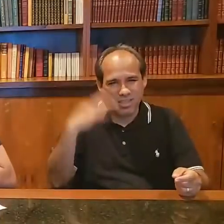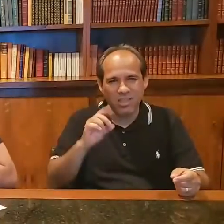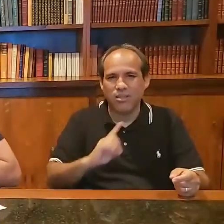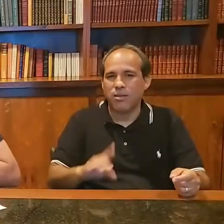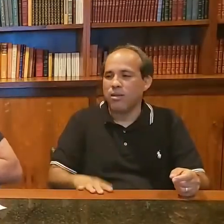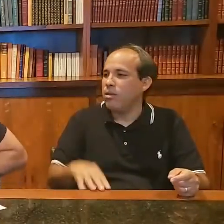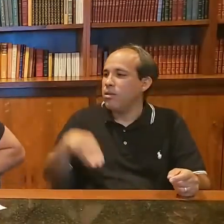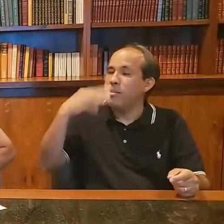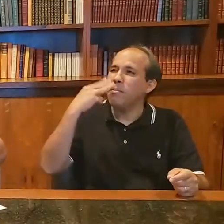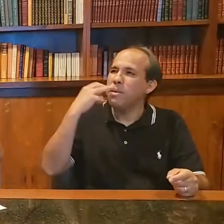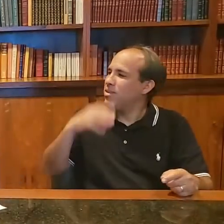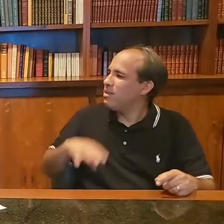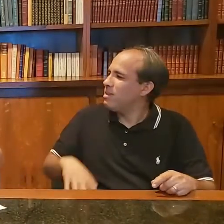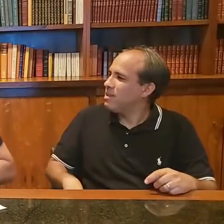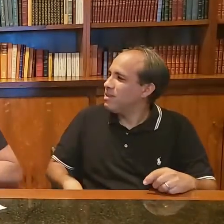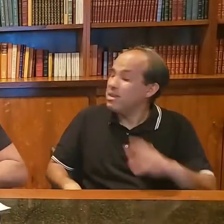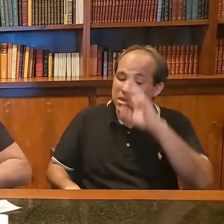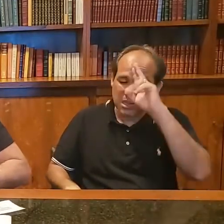Milton.